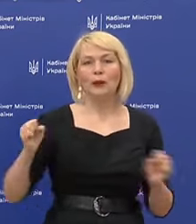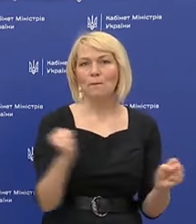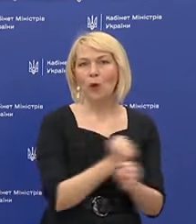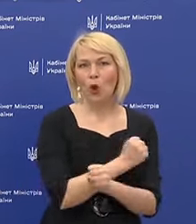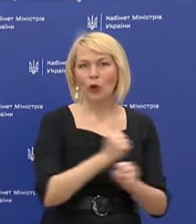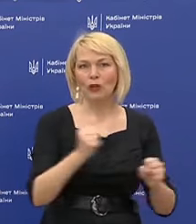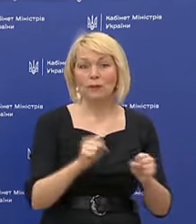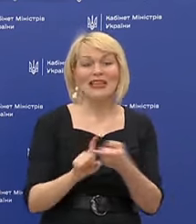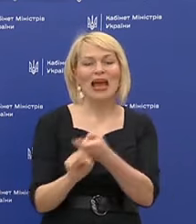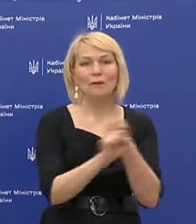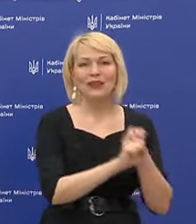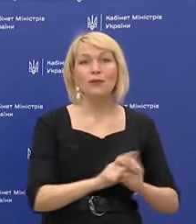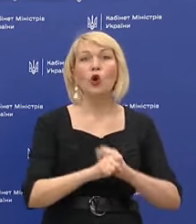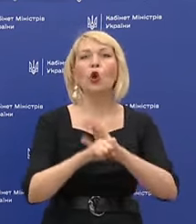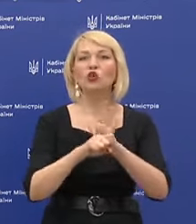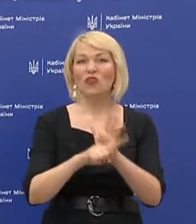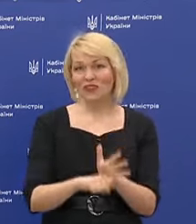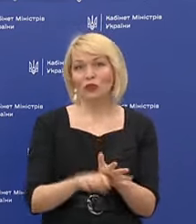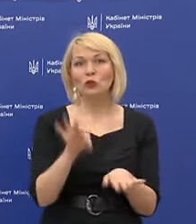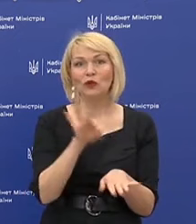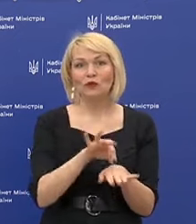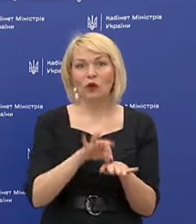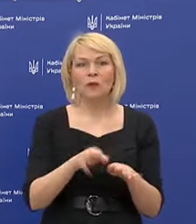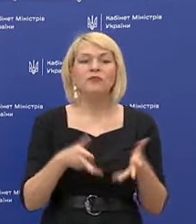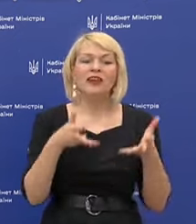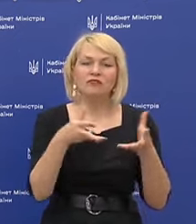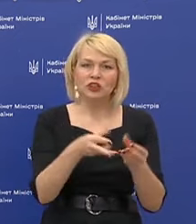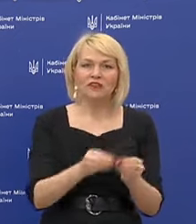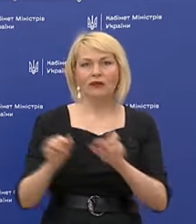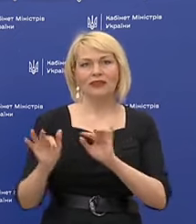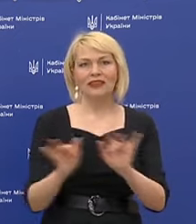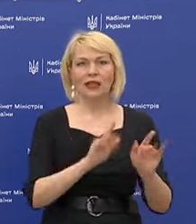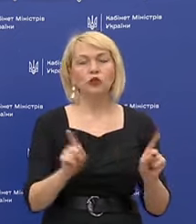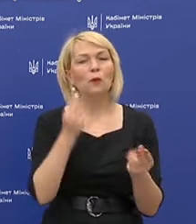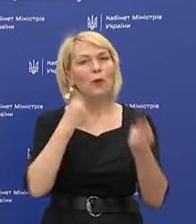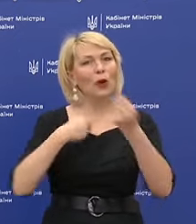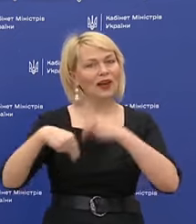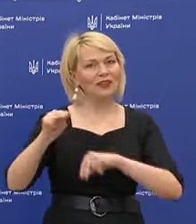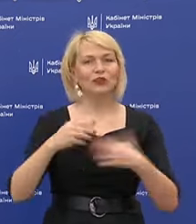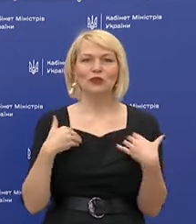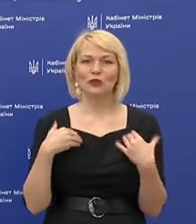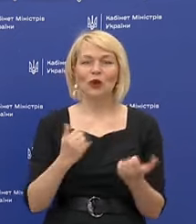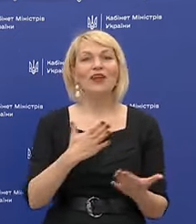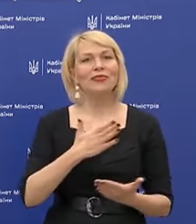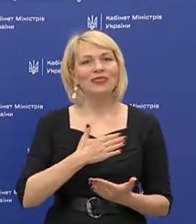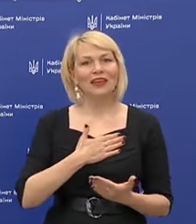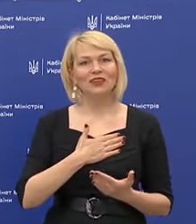з епідемією коронавірусної хвороби, вживати заходів для того, щоб покращити здоров'я